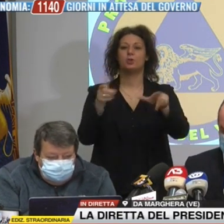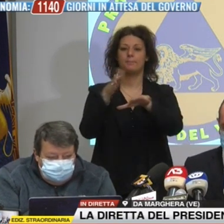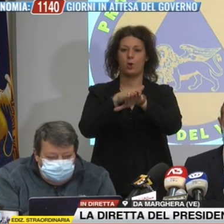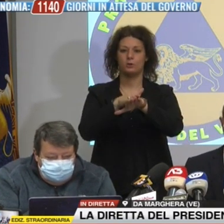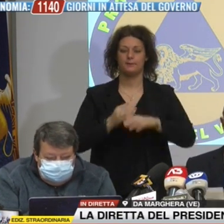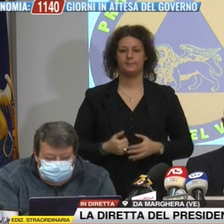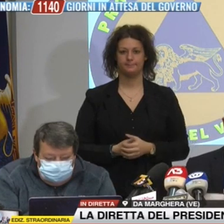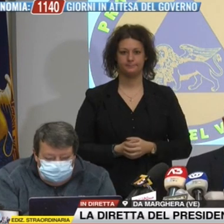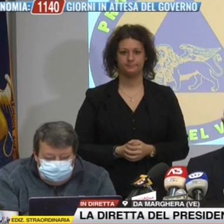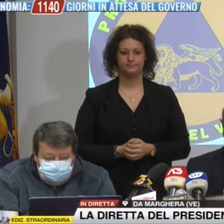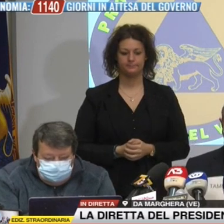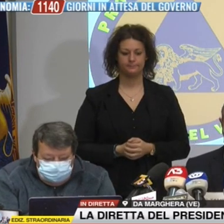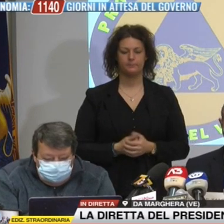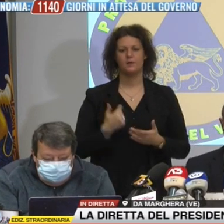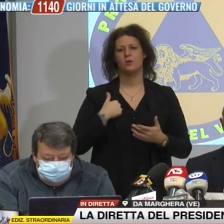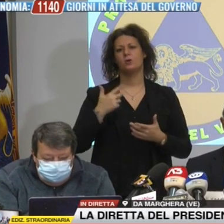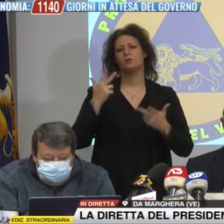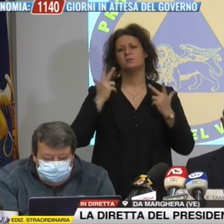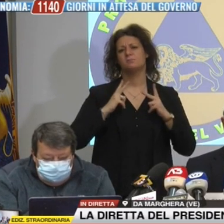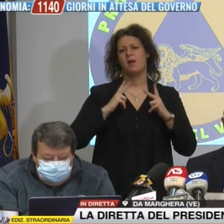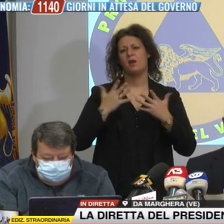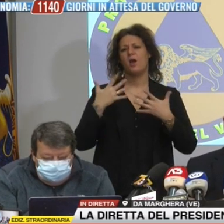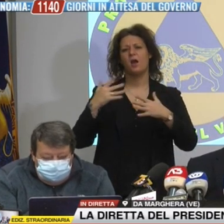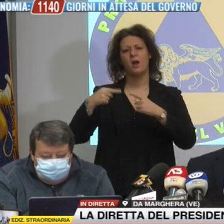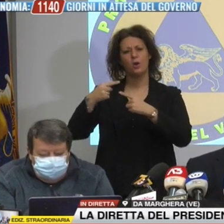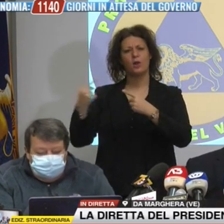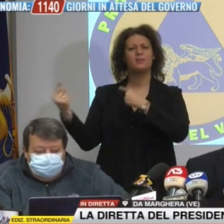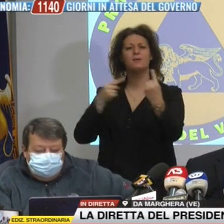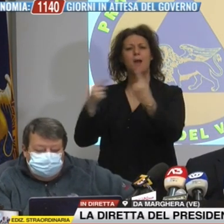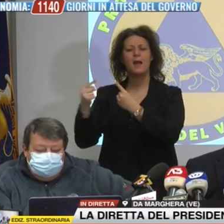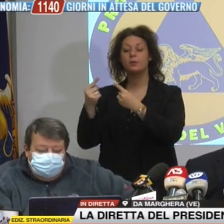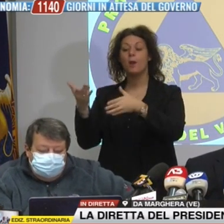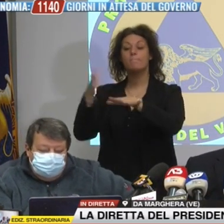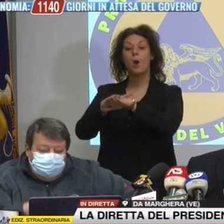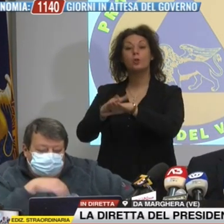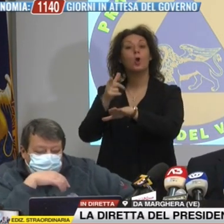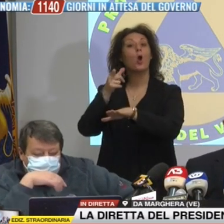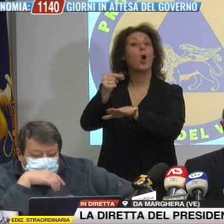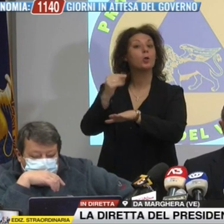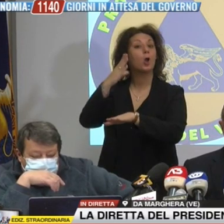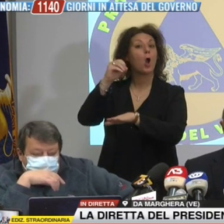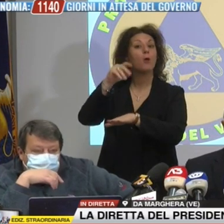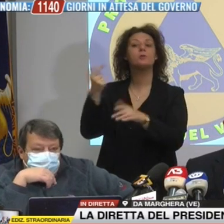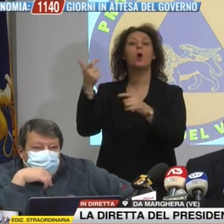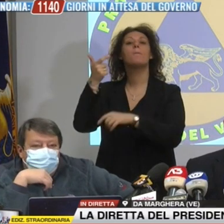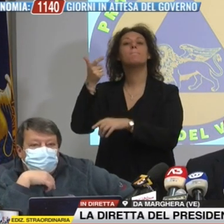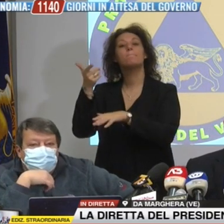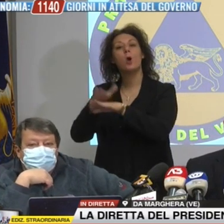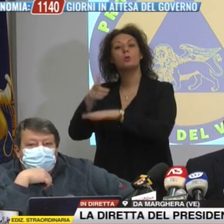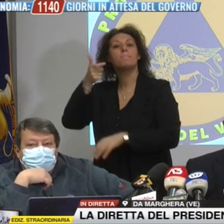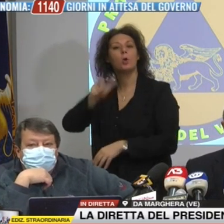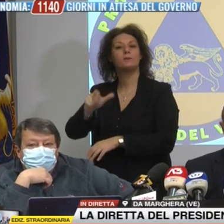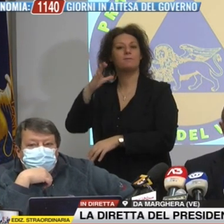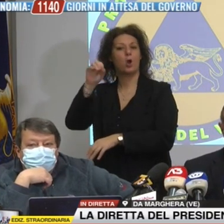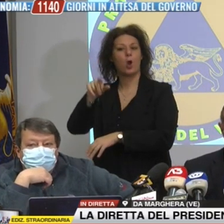Spero siano finiti anche i dibattiti è morto con Covid o di Covid. Di certo questa è la stragrande maggioranza di